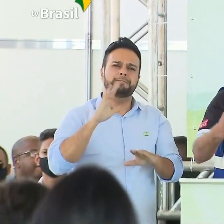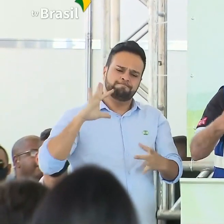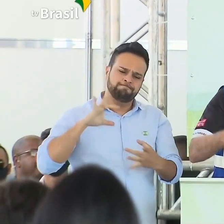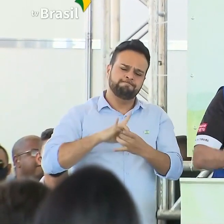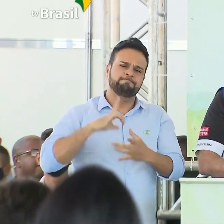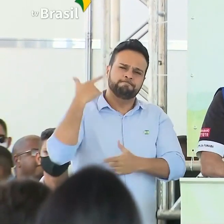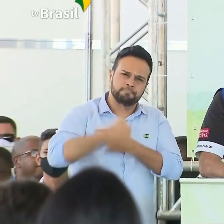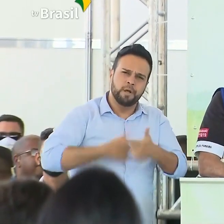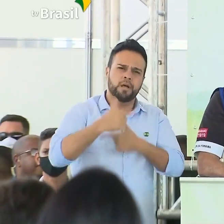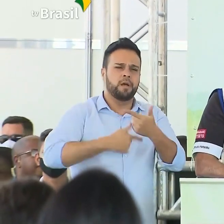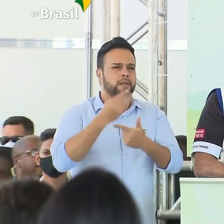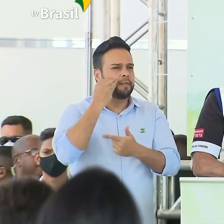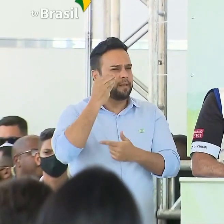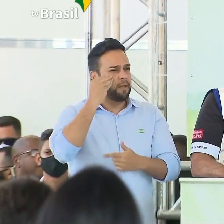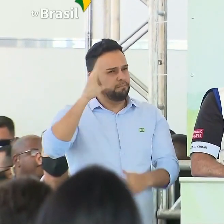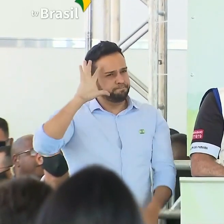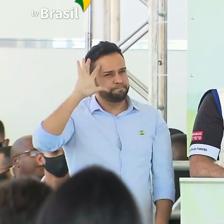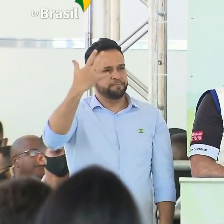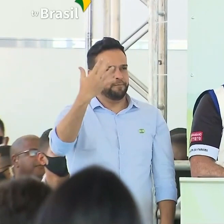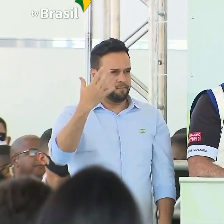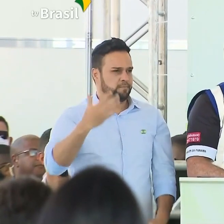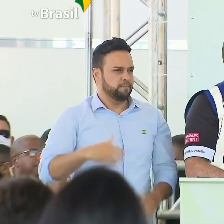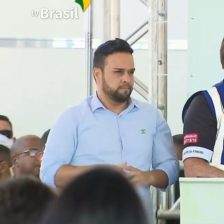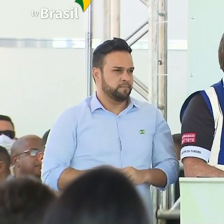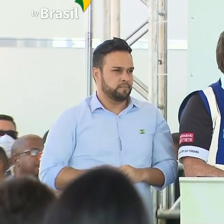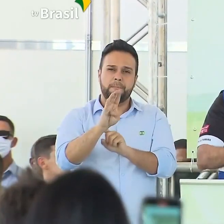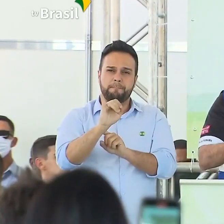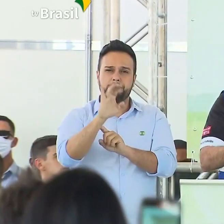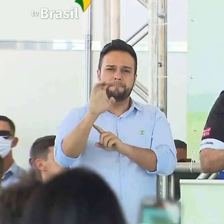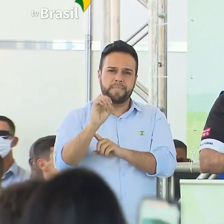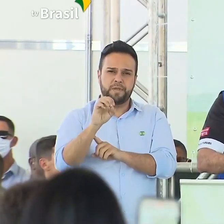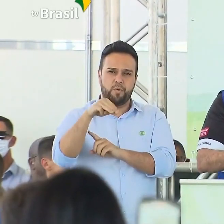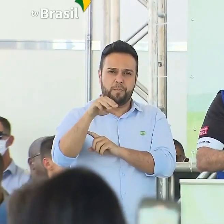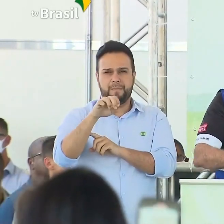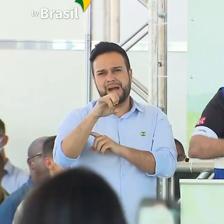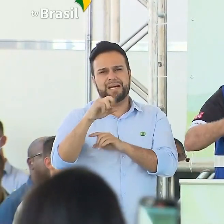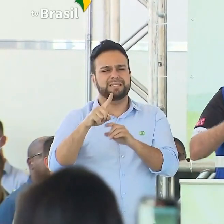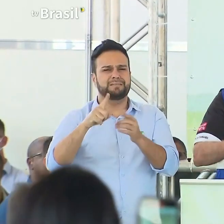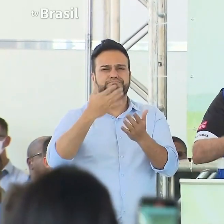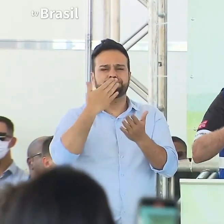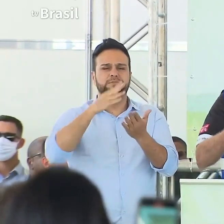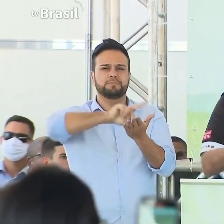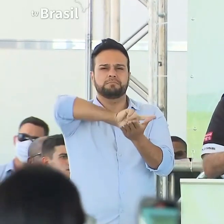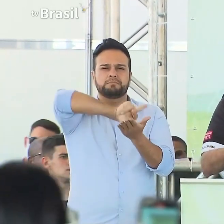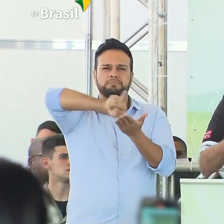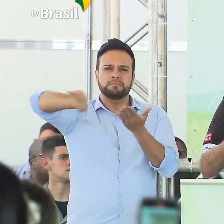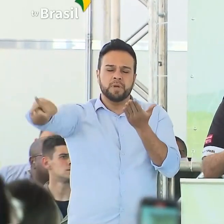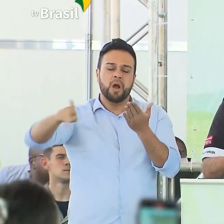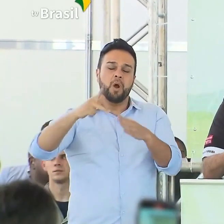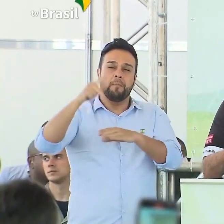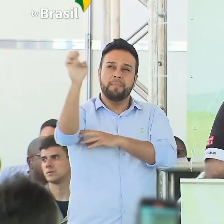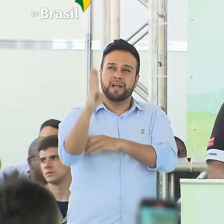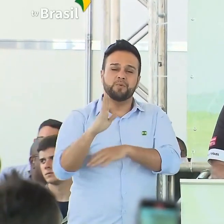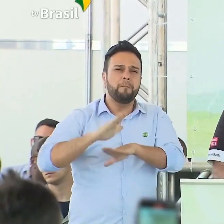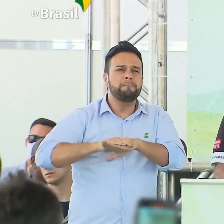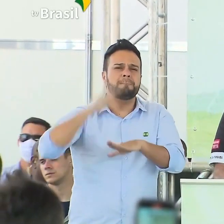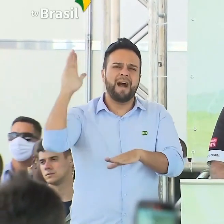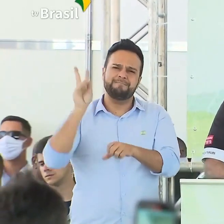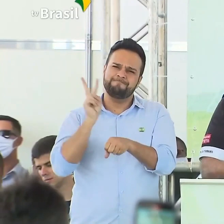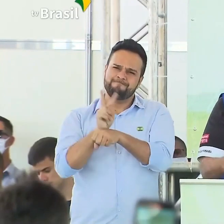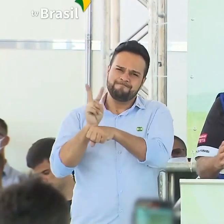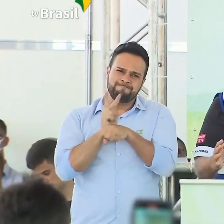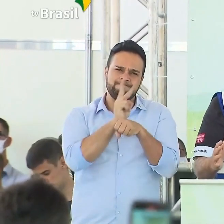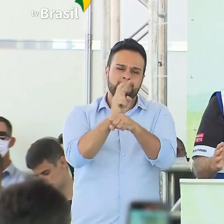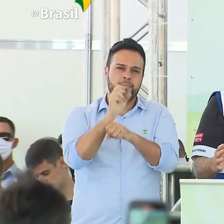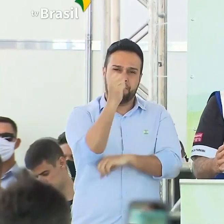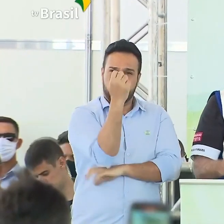empenhamos e buscamos soluções para os nossos problemas. O Brasil é o país que mais preserva o meio ambiente.